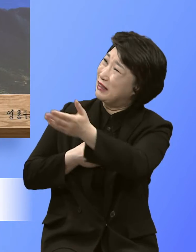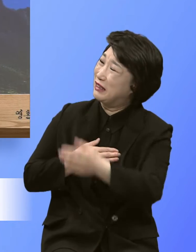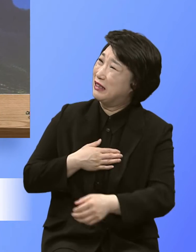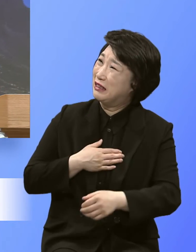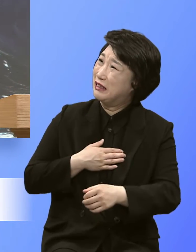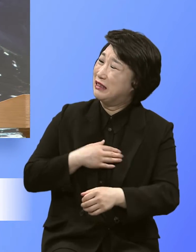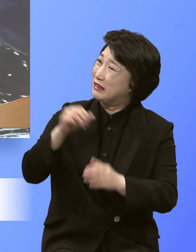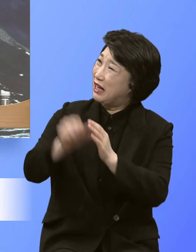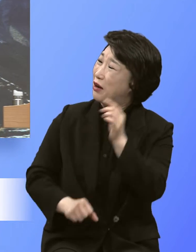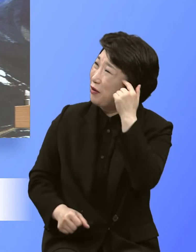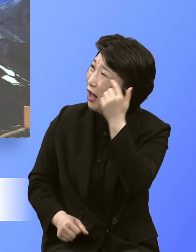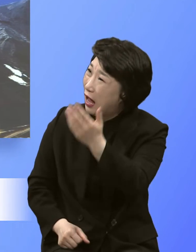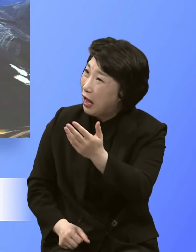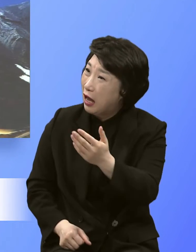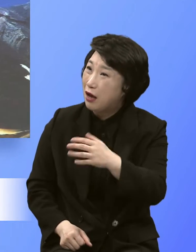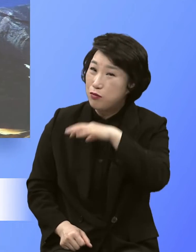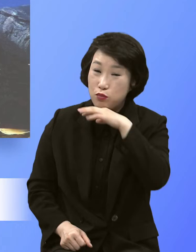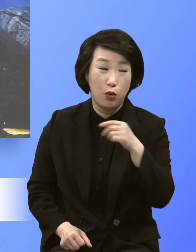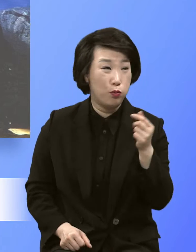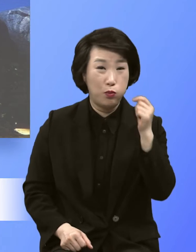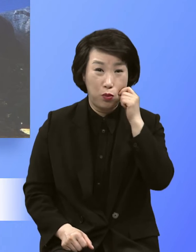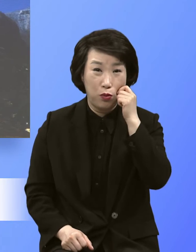안 줘? 그런 사람 하나도 없어.